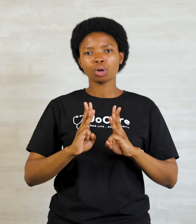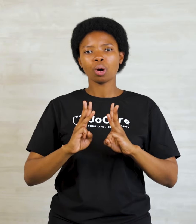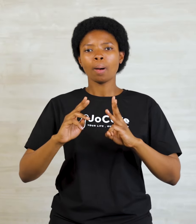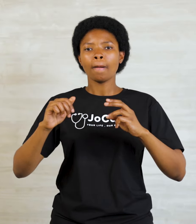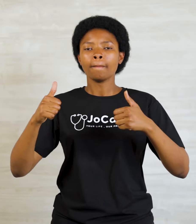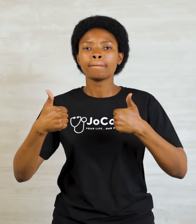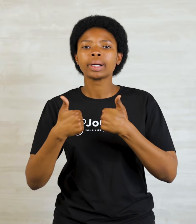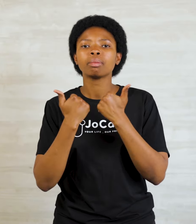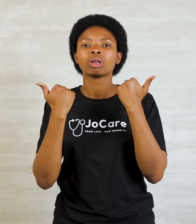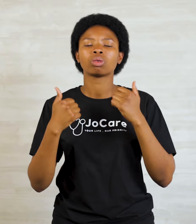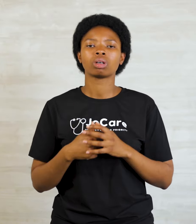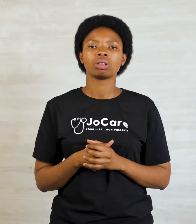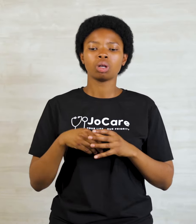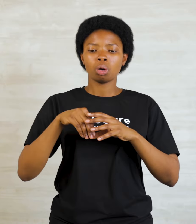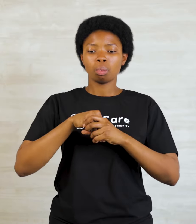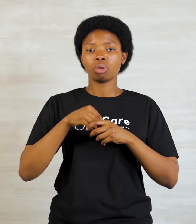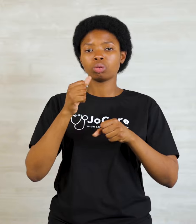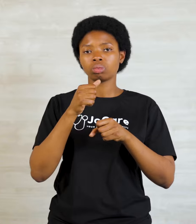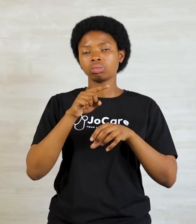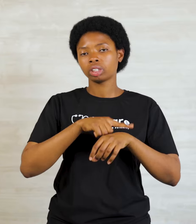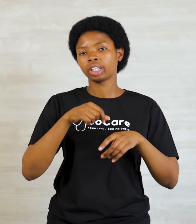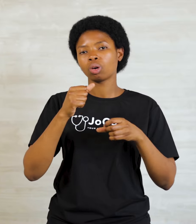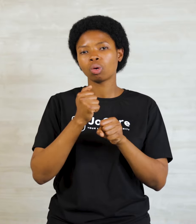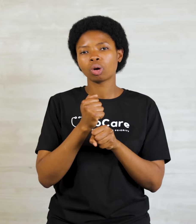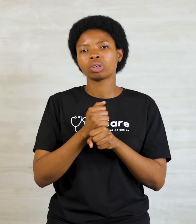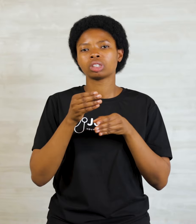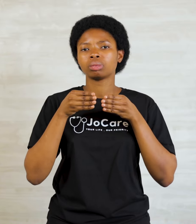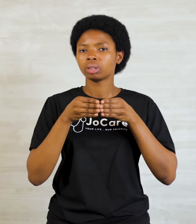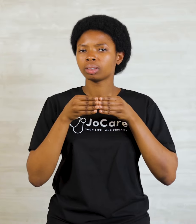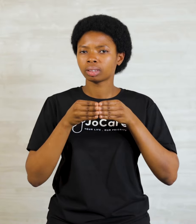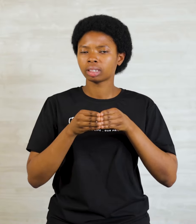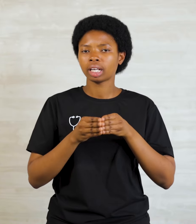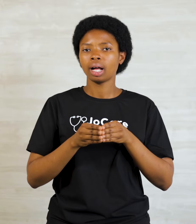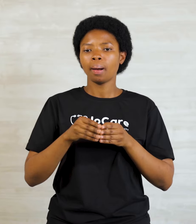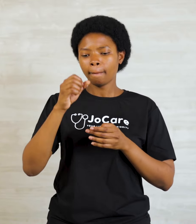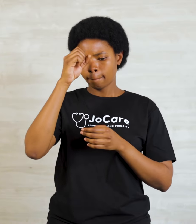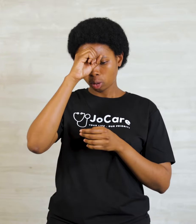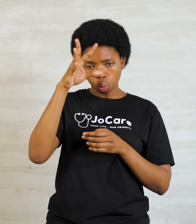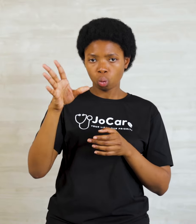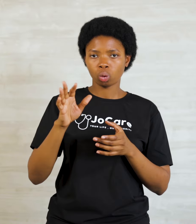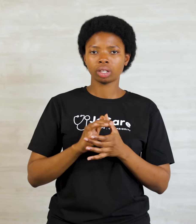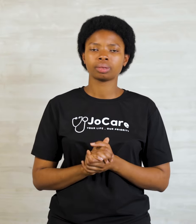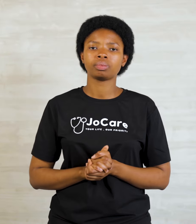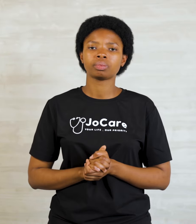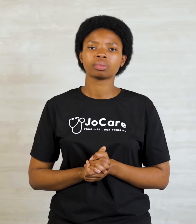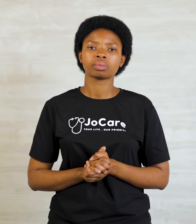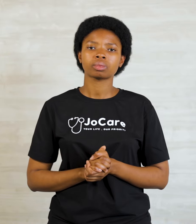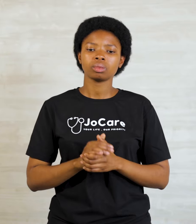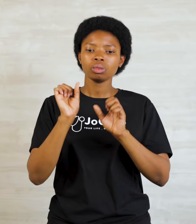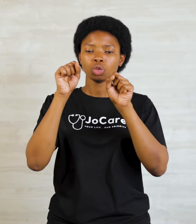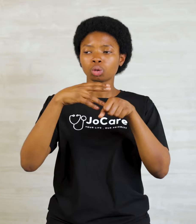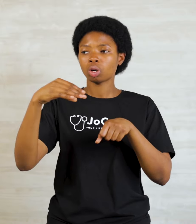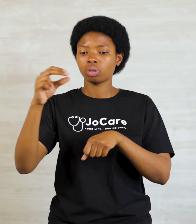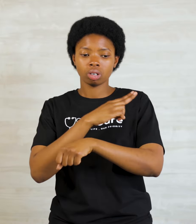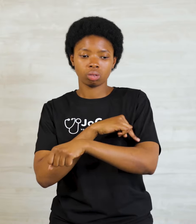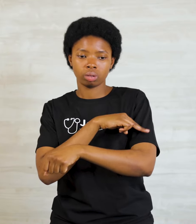mpuzabitsina bitunguranye rwose ushobora kwegera ivuyo rikwegereye ntugire